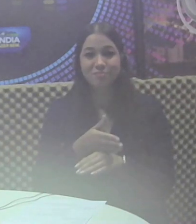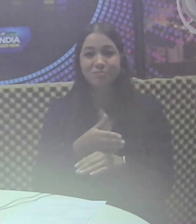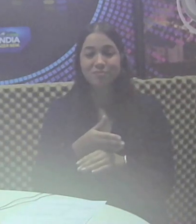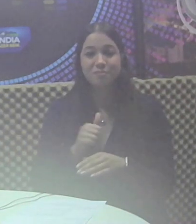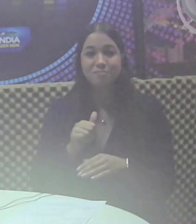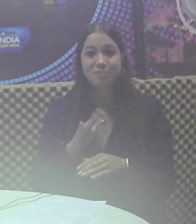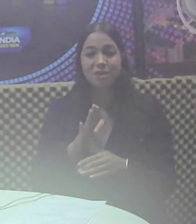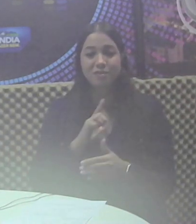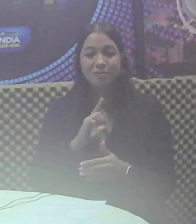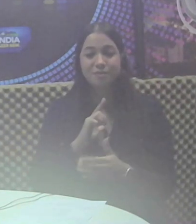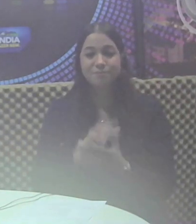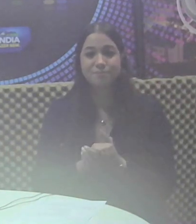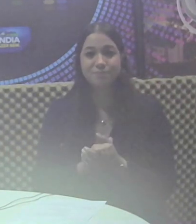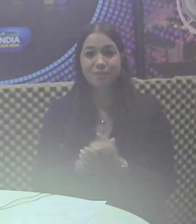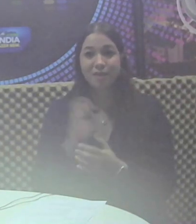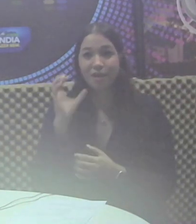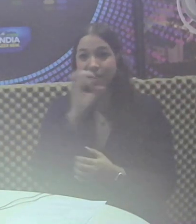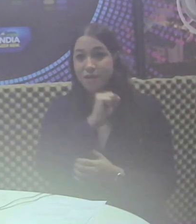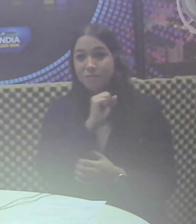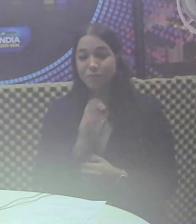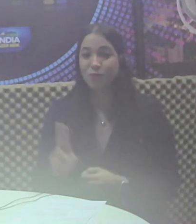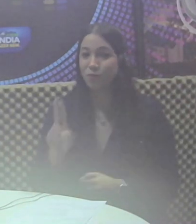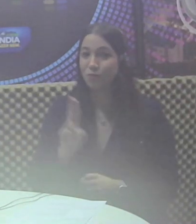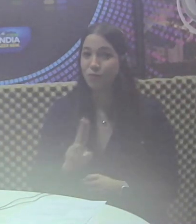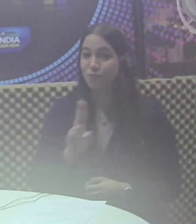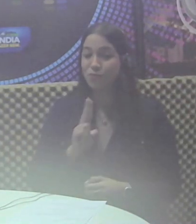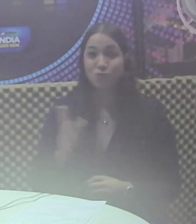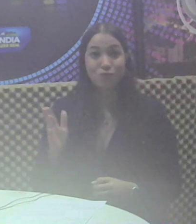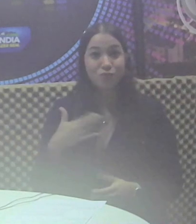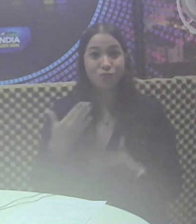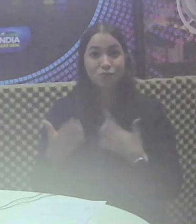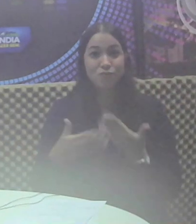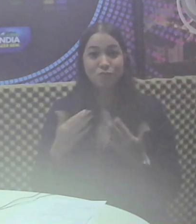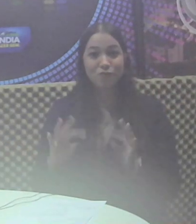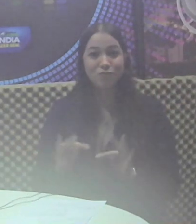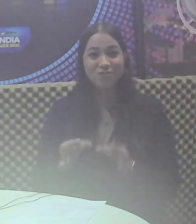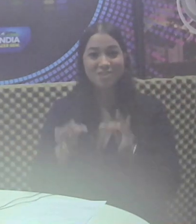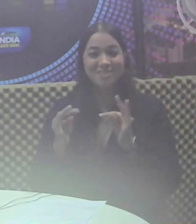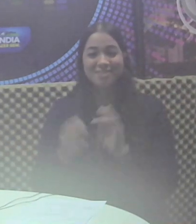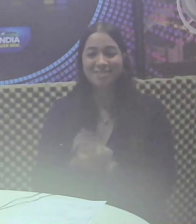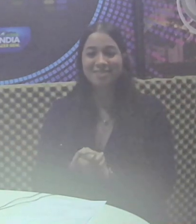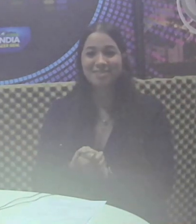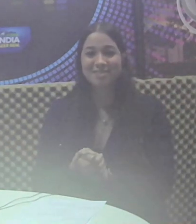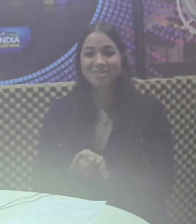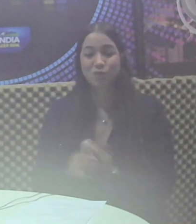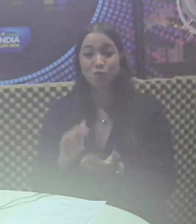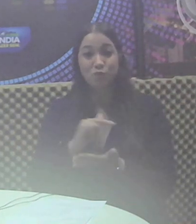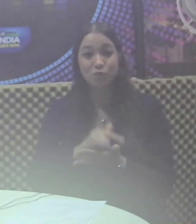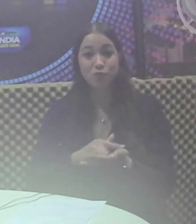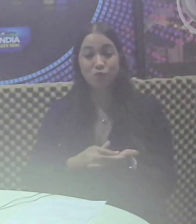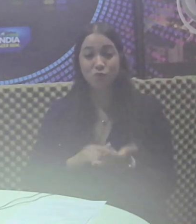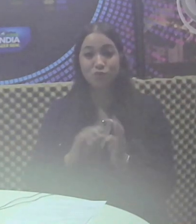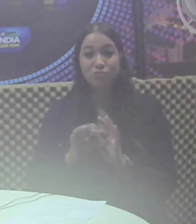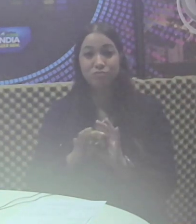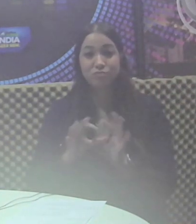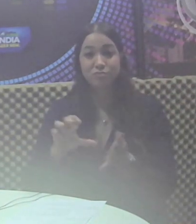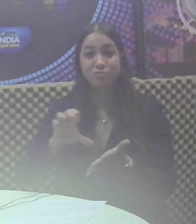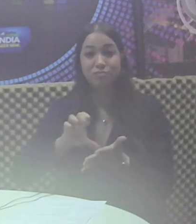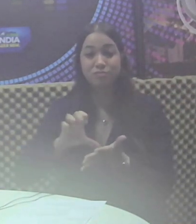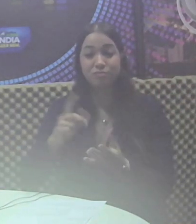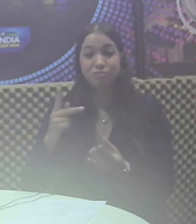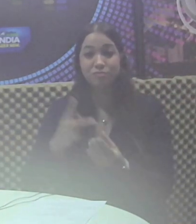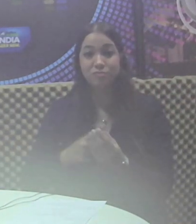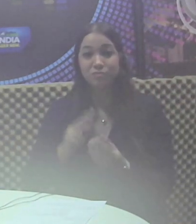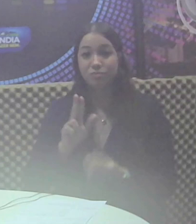levantamento, seguida por rápido, útil, surpreendente e moderno. Os formulários são disponibilizados na sede do Procon